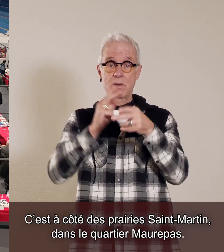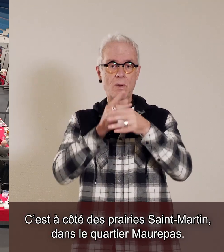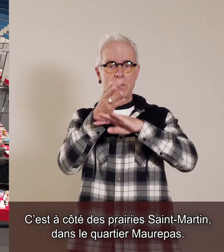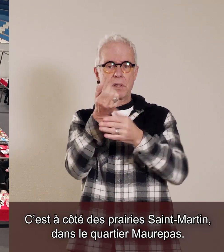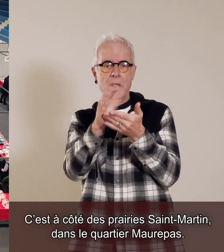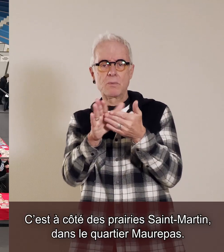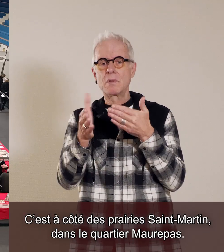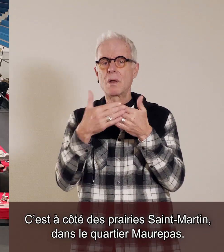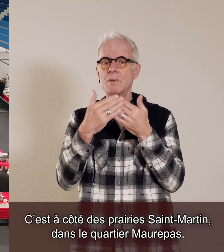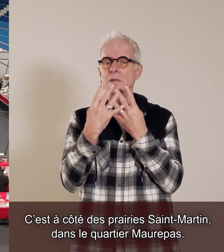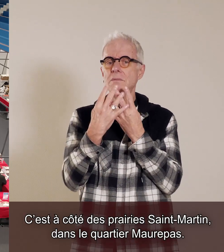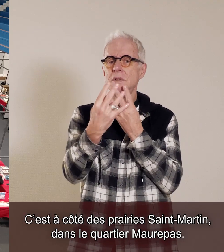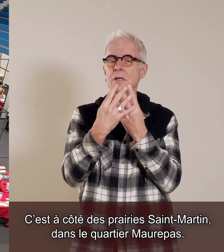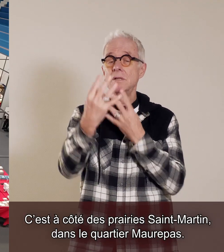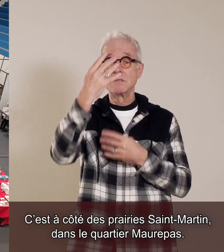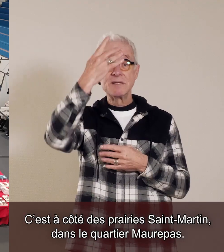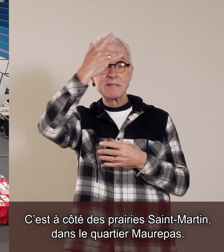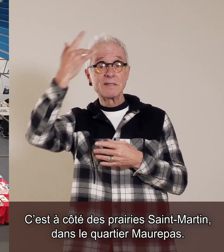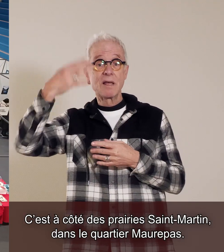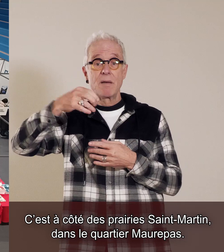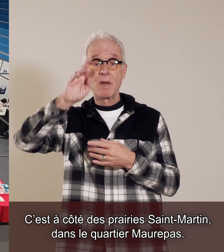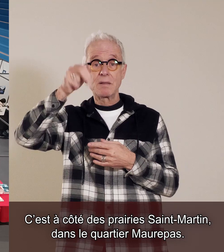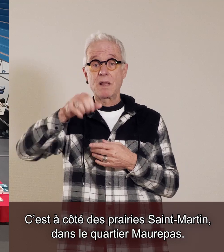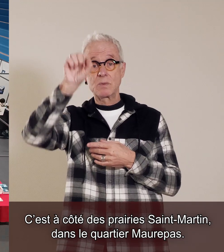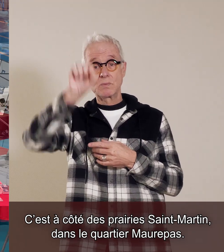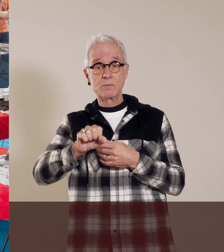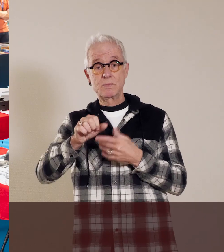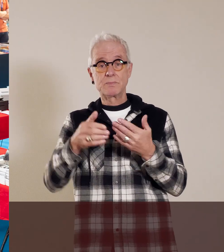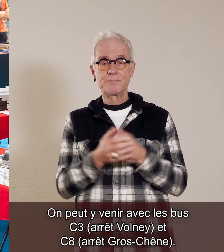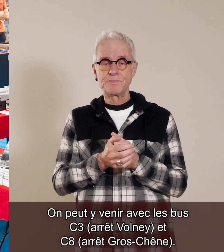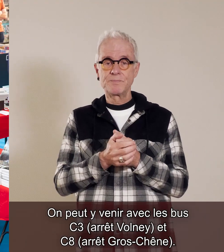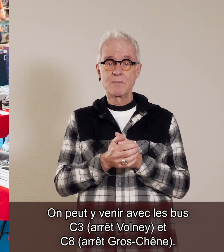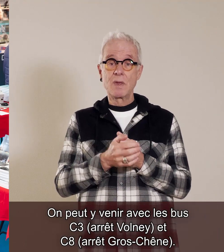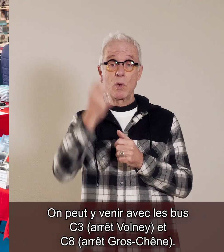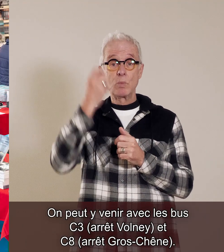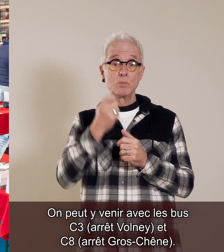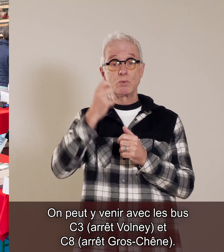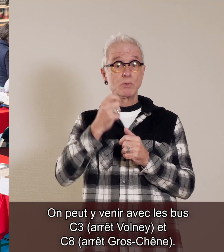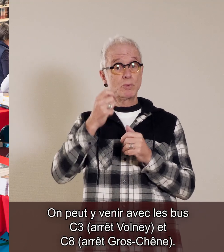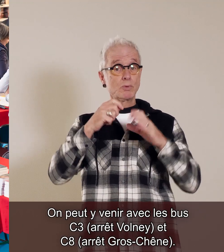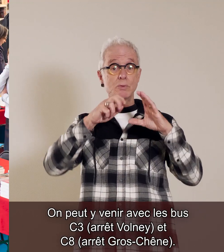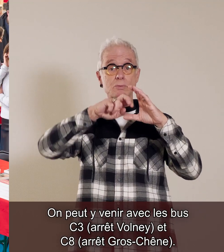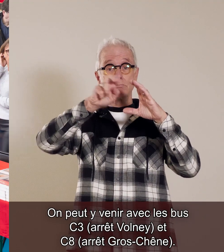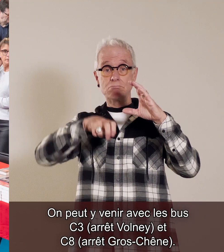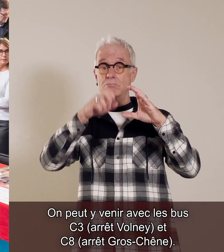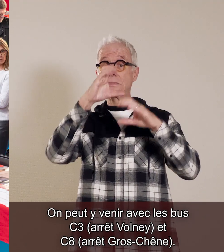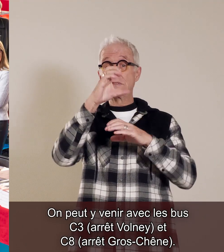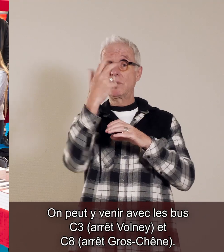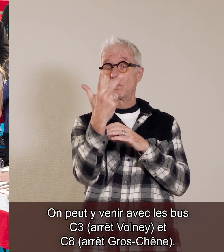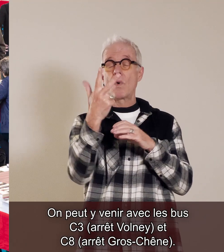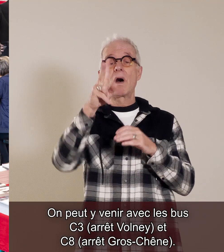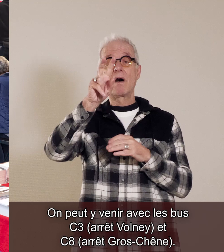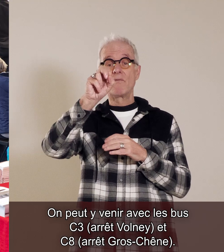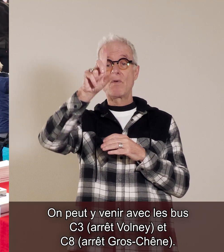C'est à côté des Prairies Saint-Martin, dans le quartier Maurepas. On peut y venir avec les bus C3